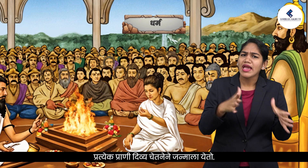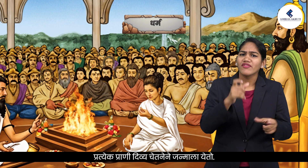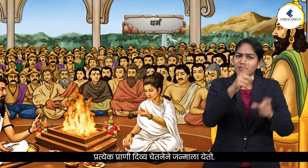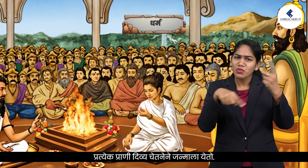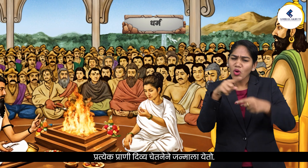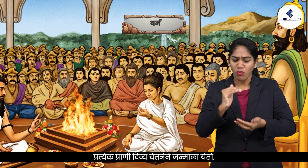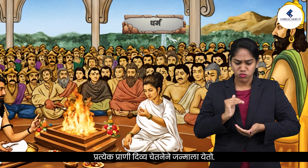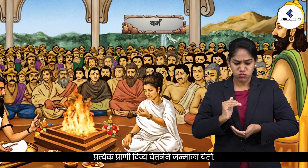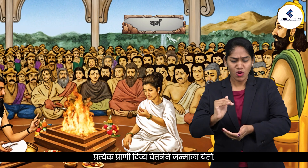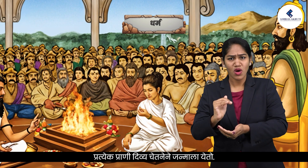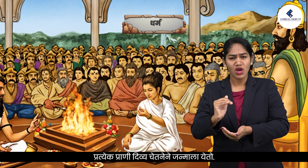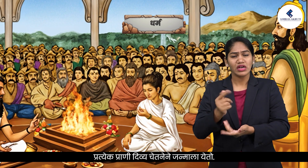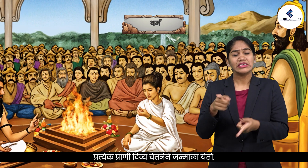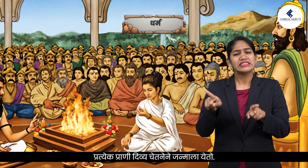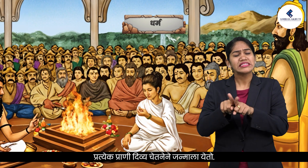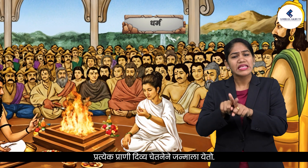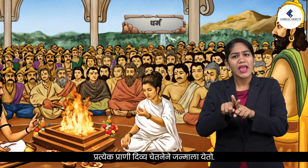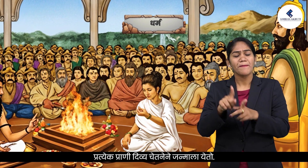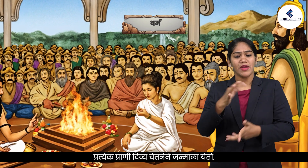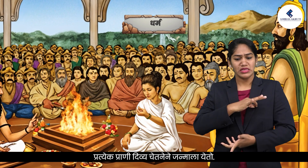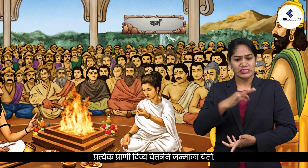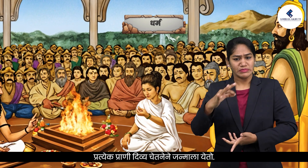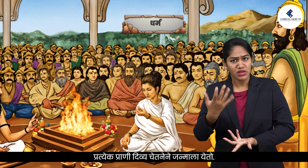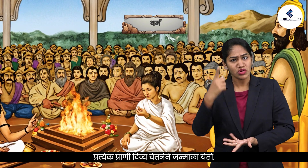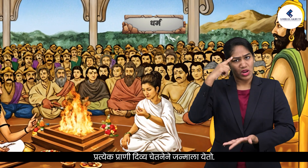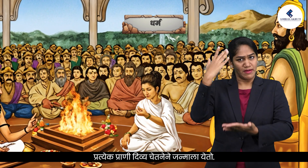प्रत्येक प्राणी दिव्य चेतनेने जन्माला येतो.